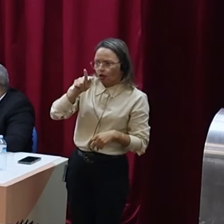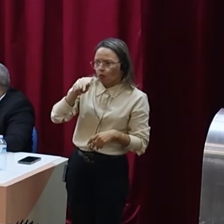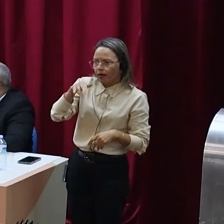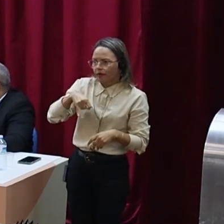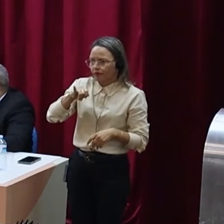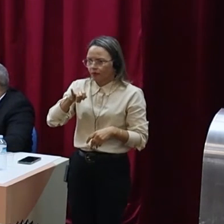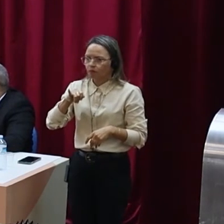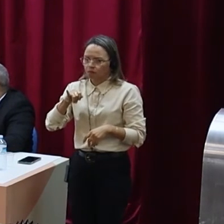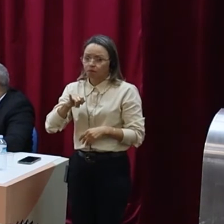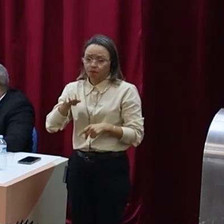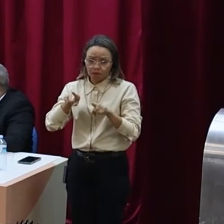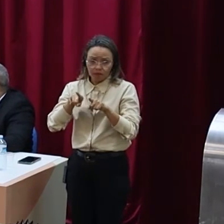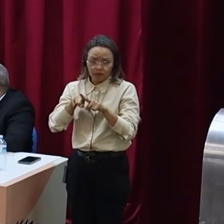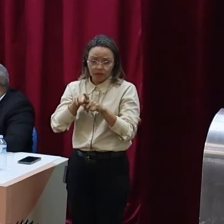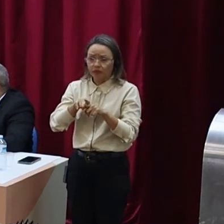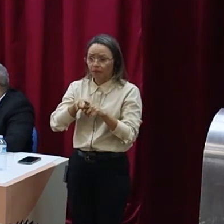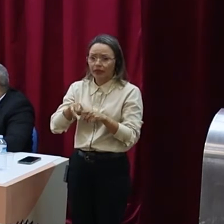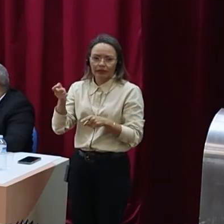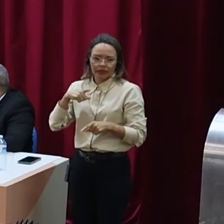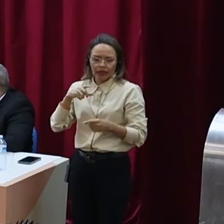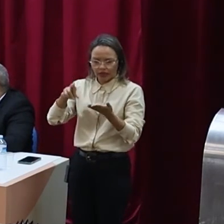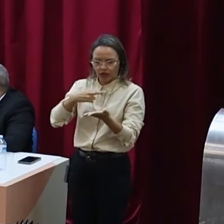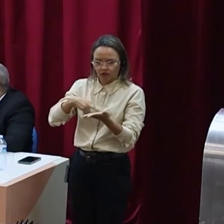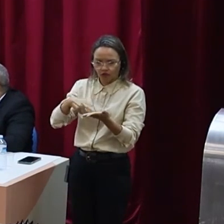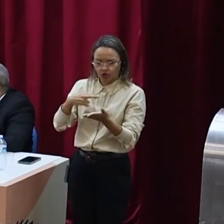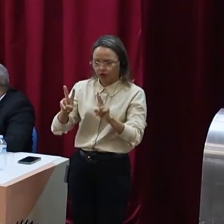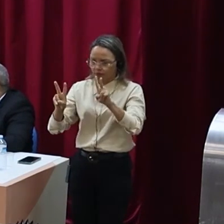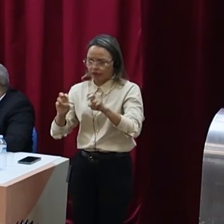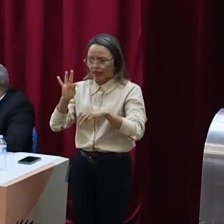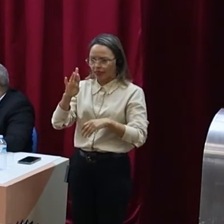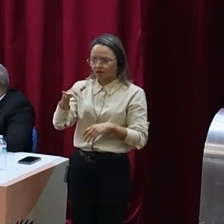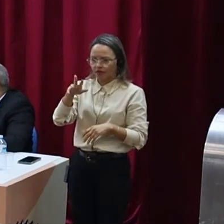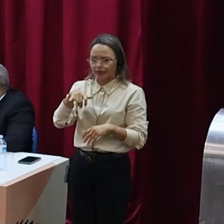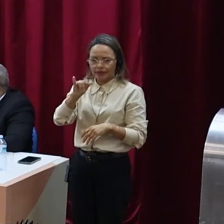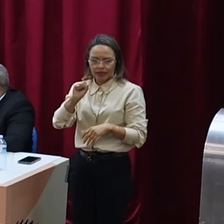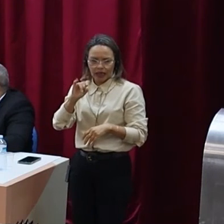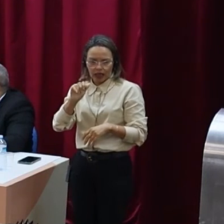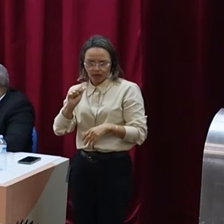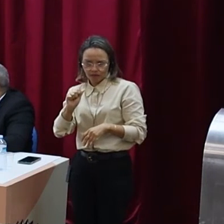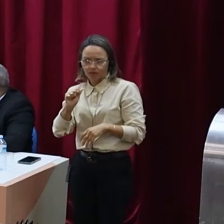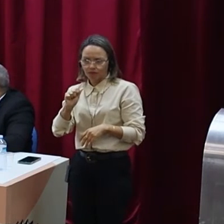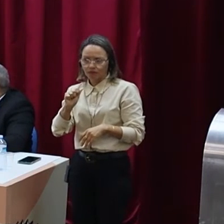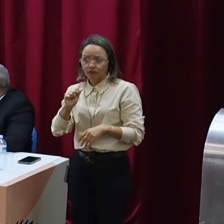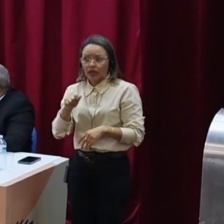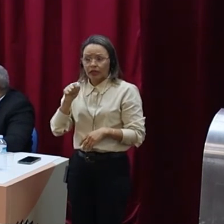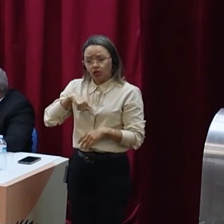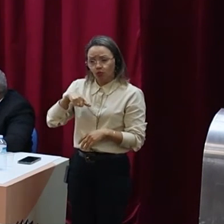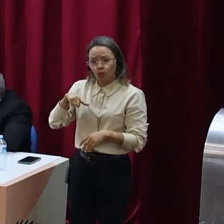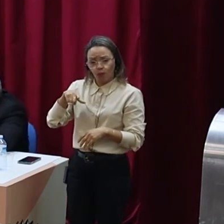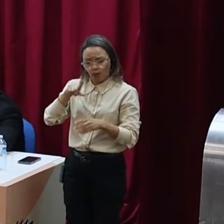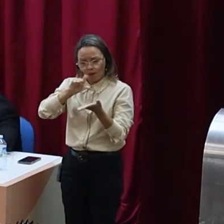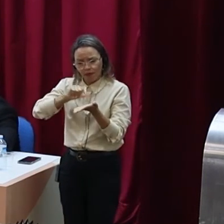Travesía, ¿cómo se llama? Misión Paz. En ese artículo también hablé de